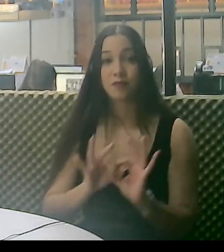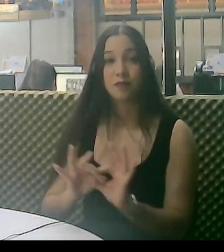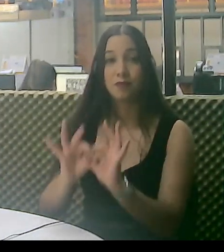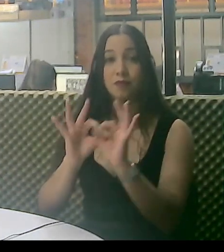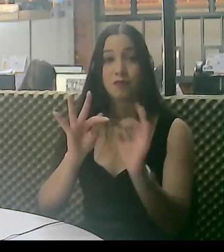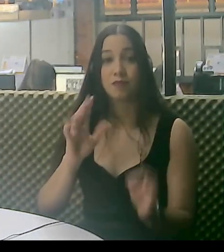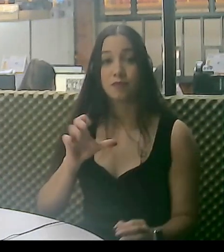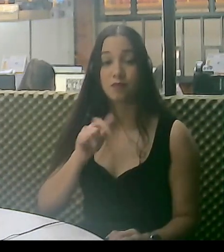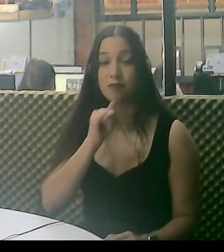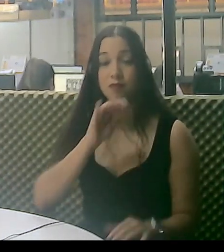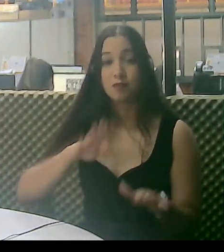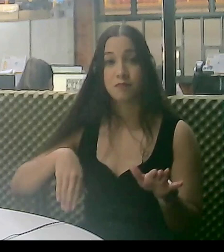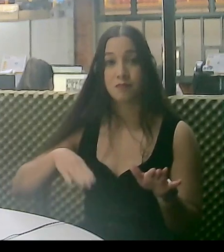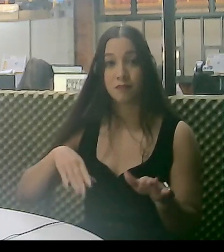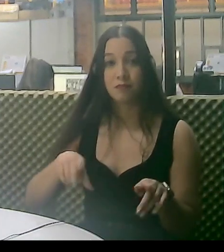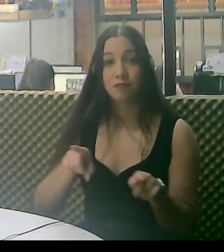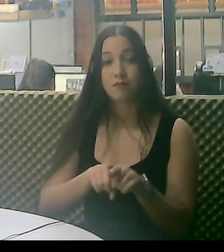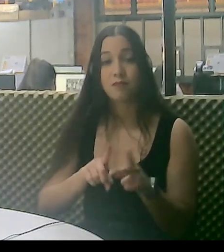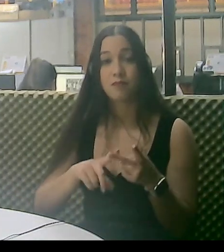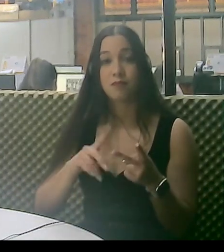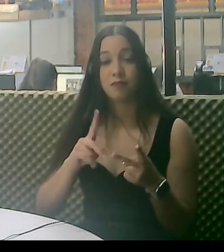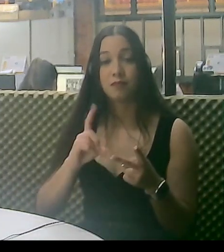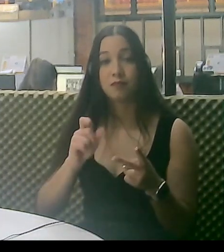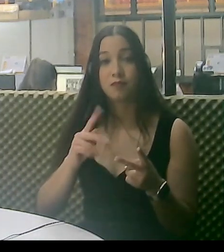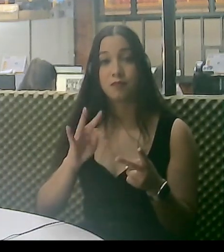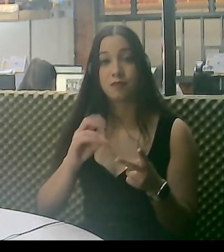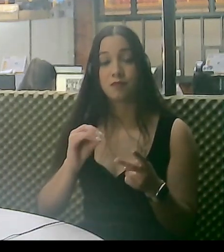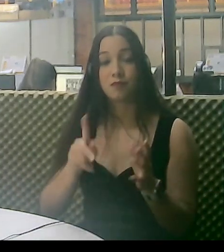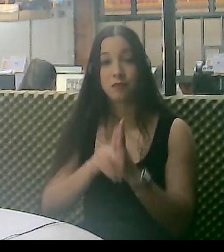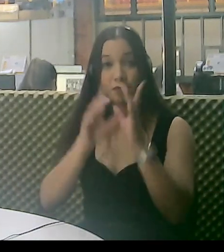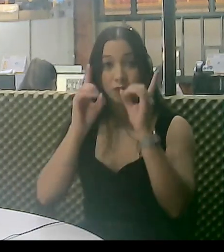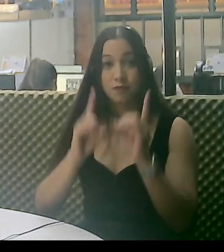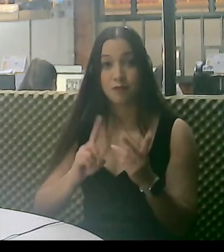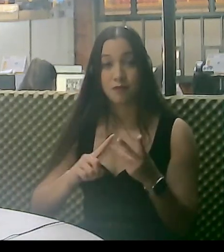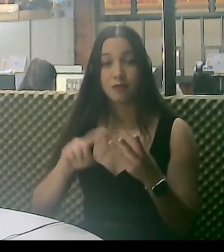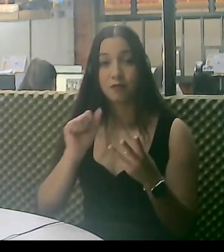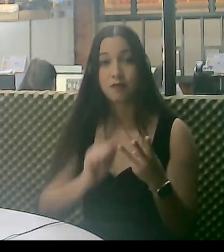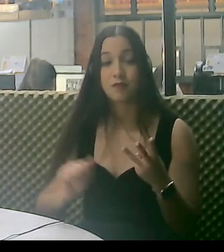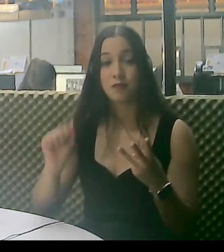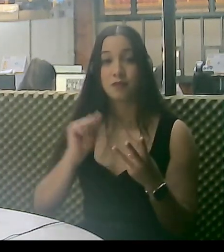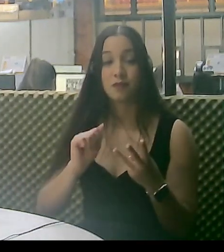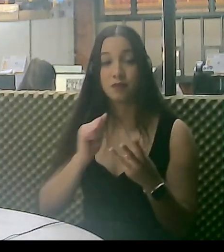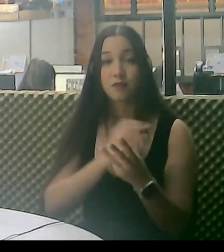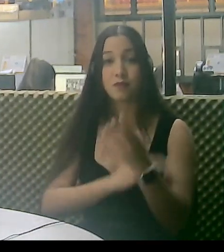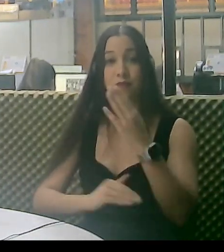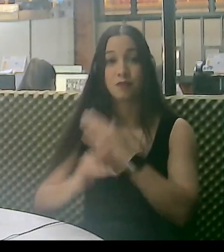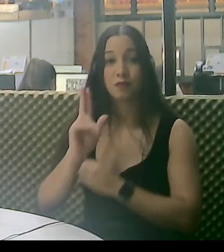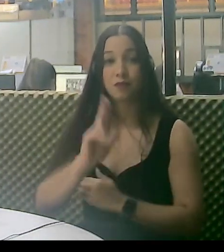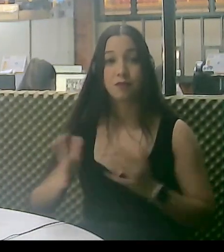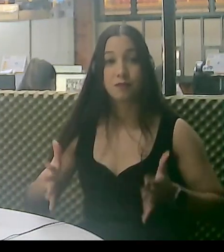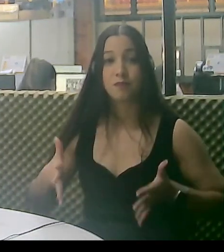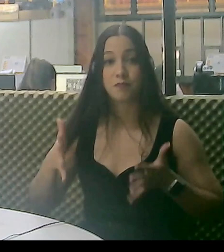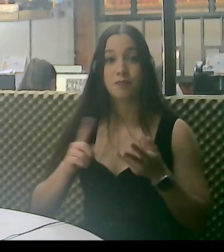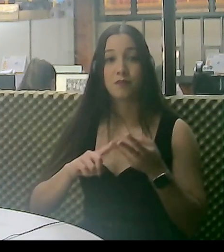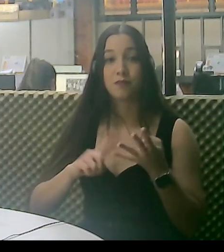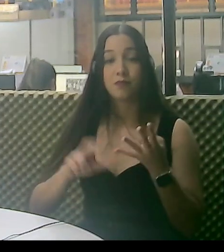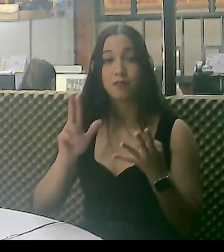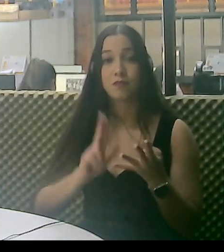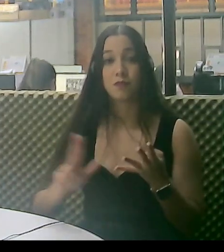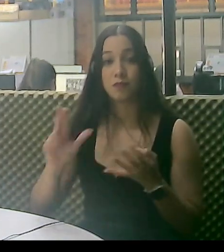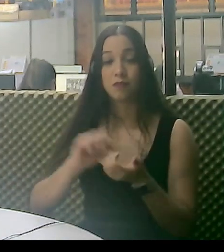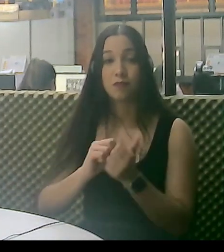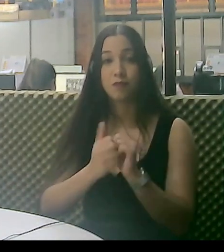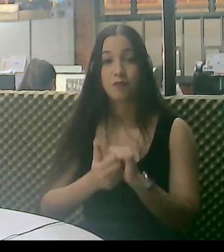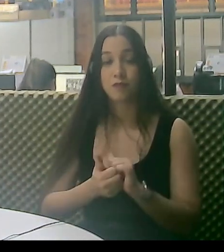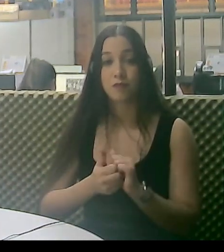como o Praia Clube, o Clube Desportivo para Deficientes de Uberlândia, a Associação dos Paraplégicos de Uberlândia, Uberlândia Esporte Clube